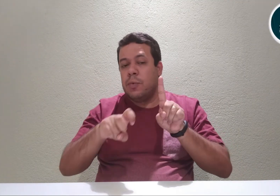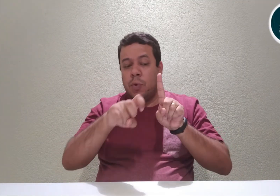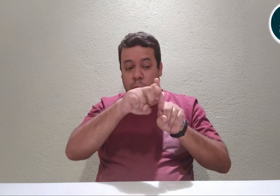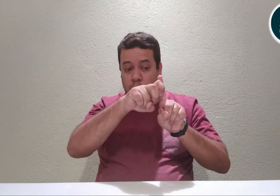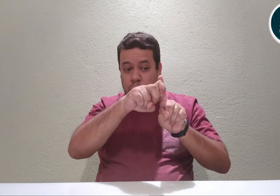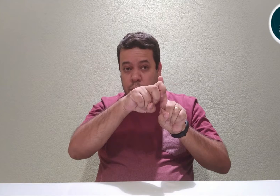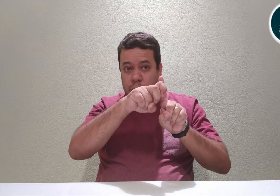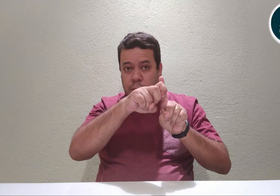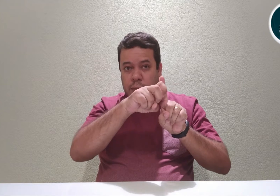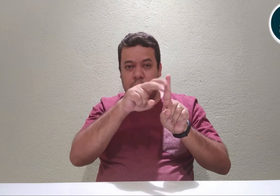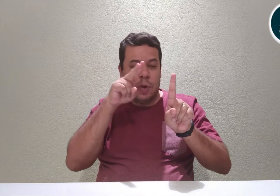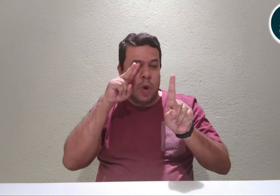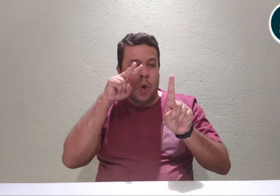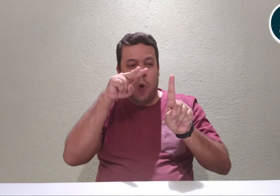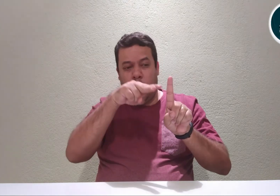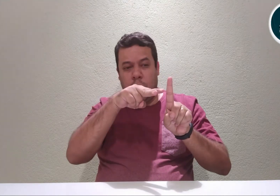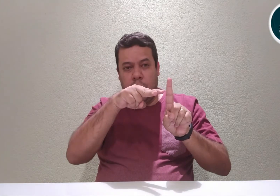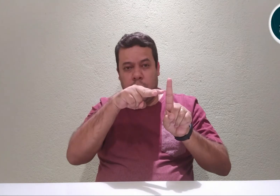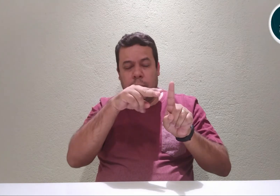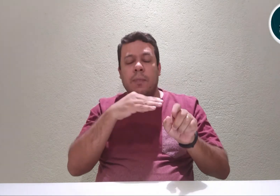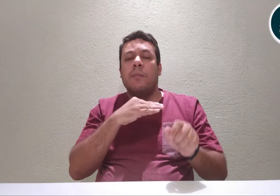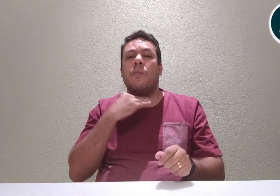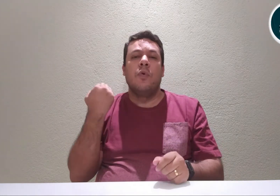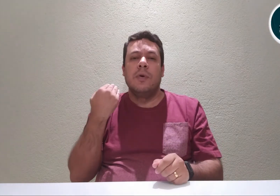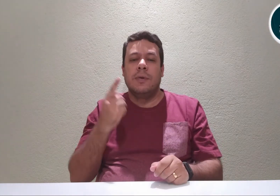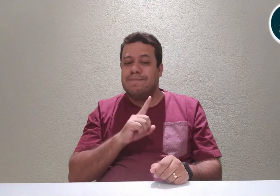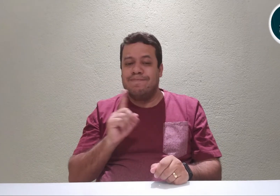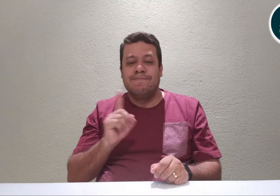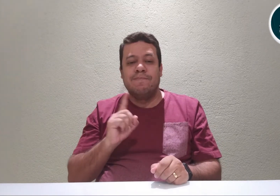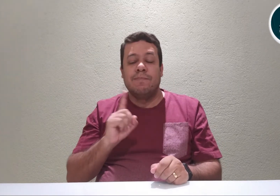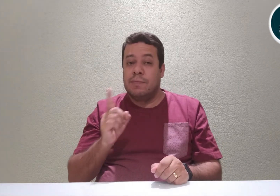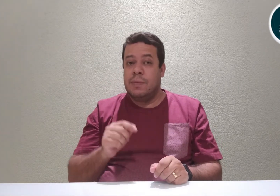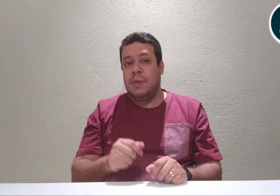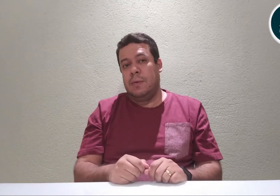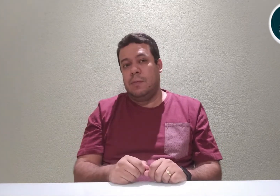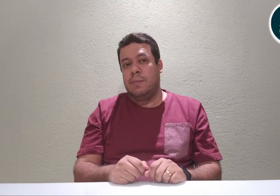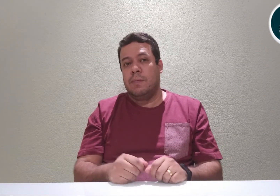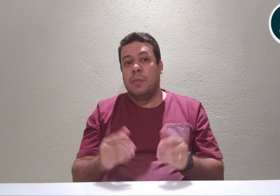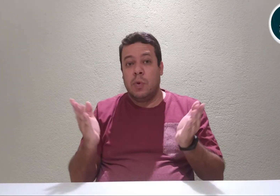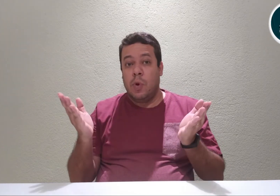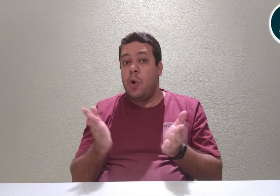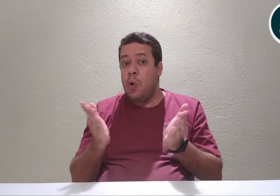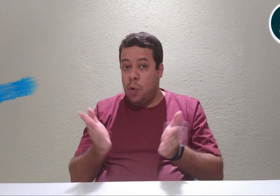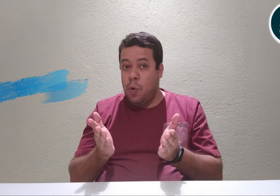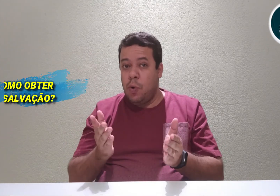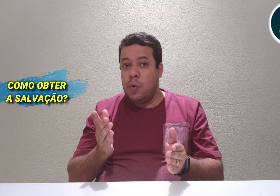Lá no deserto, o povo de Israel, quando olhava para a serpente de bronze, eles não morriam.